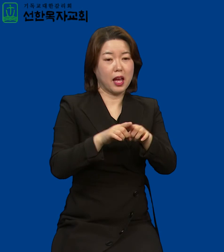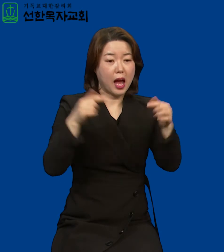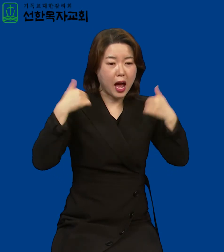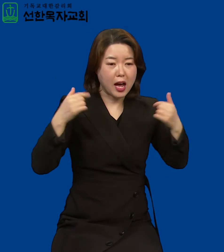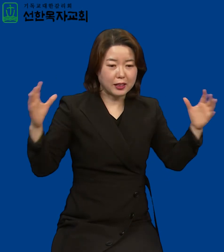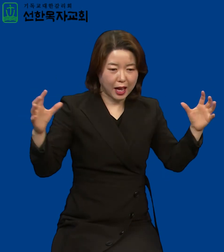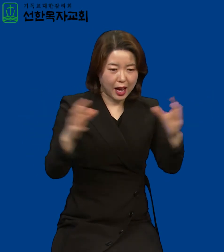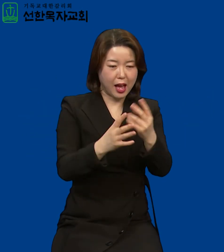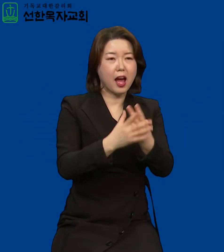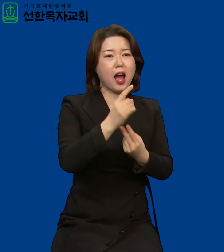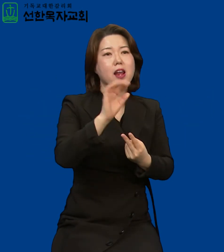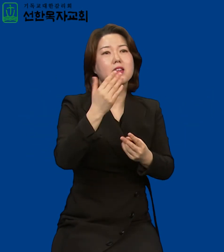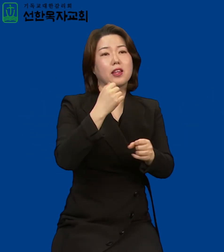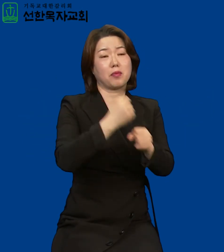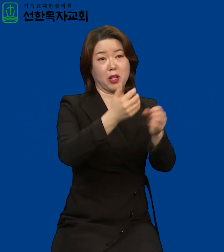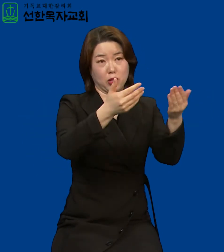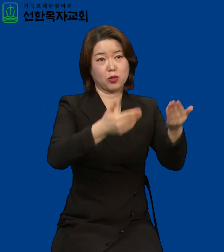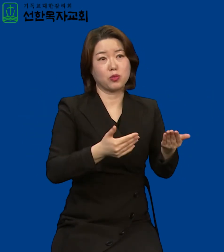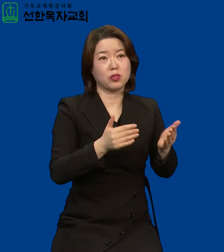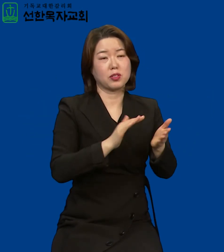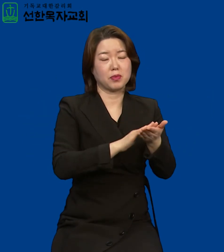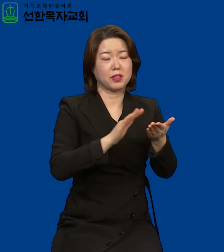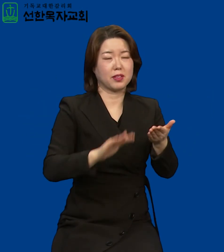되게 만드십니다.